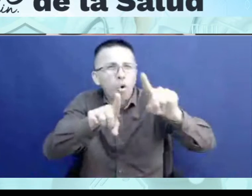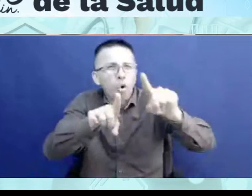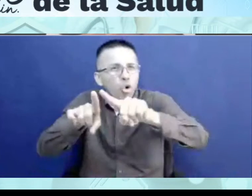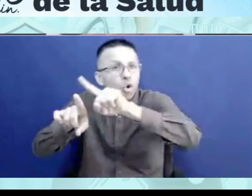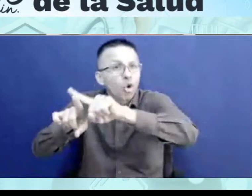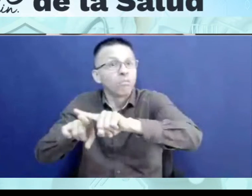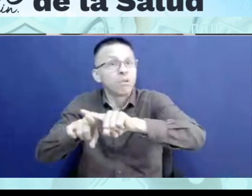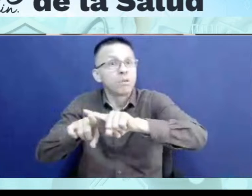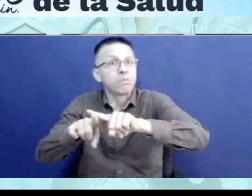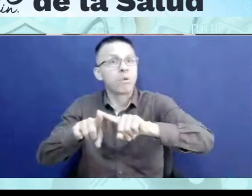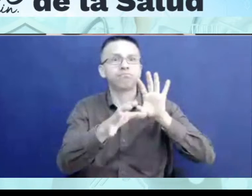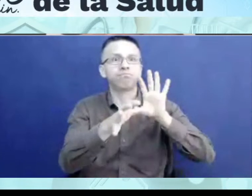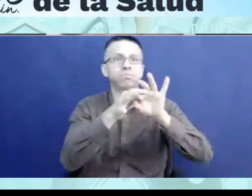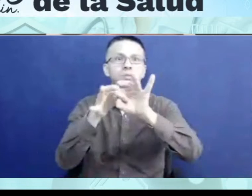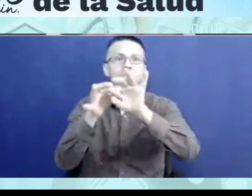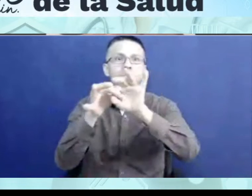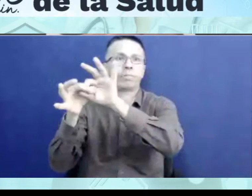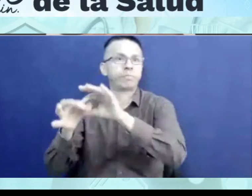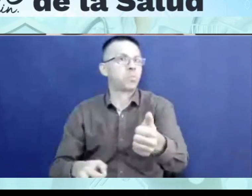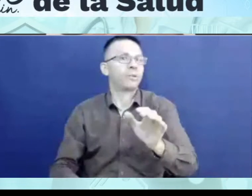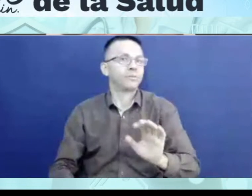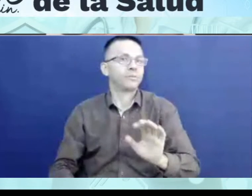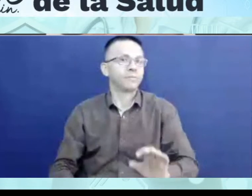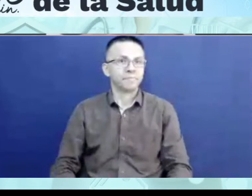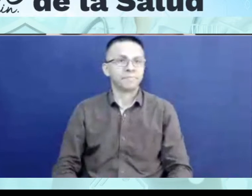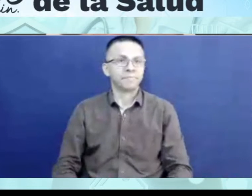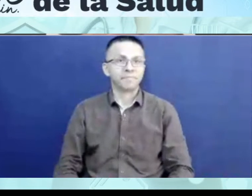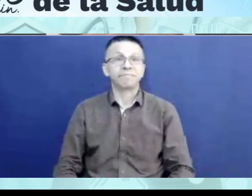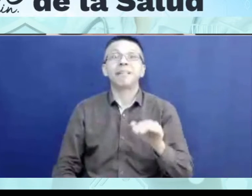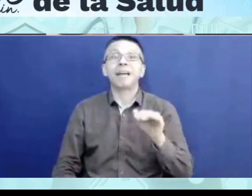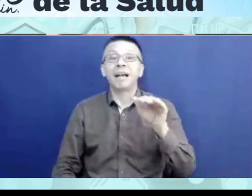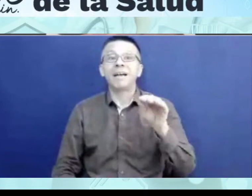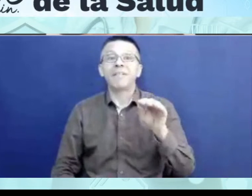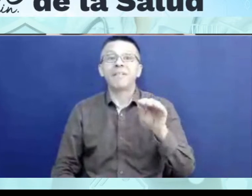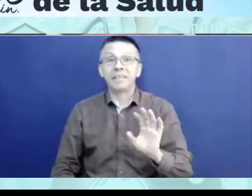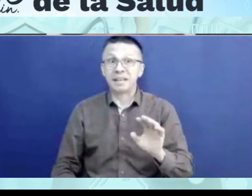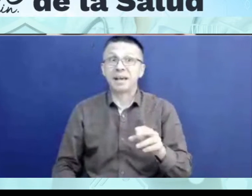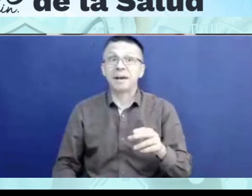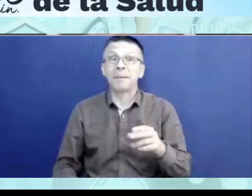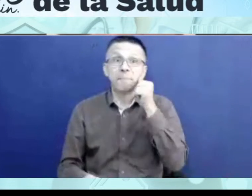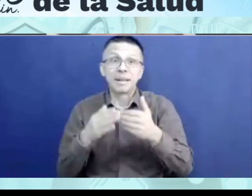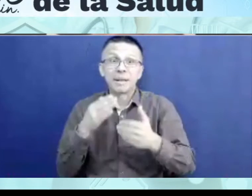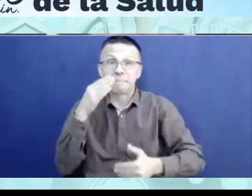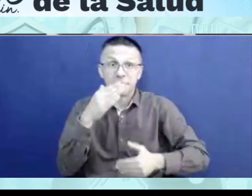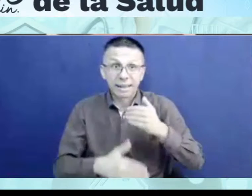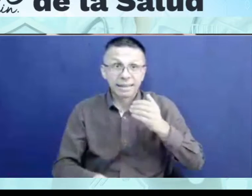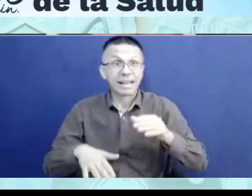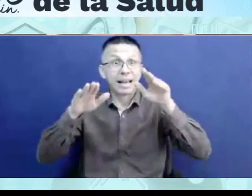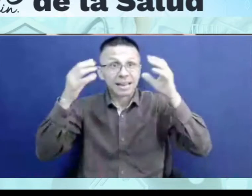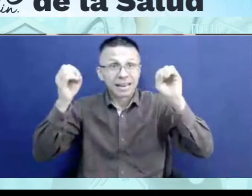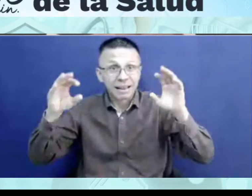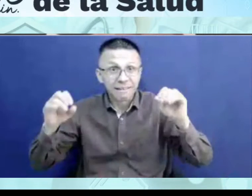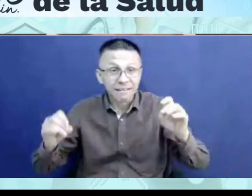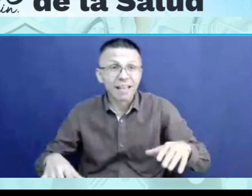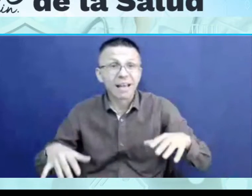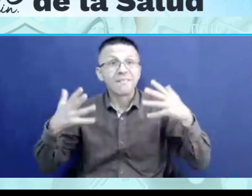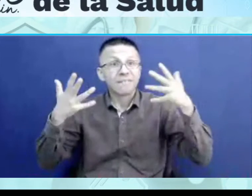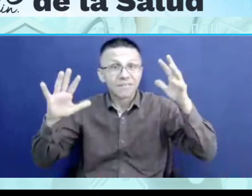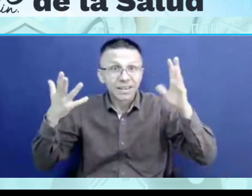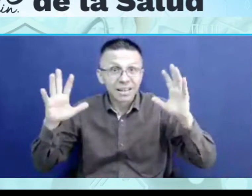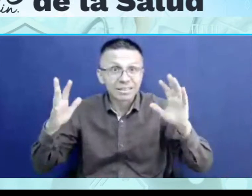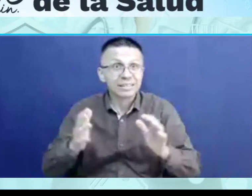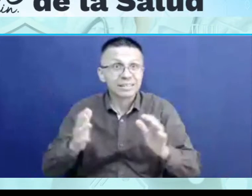cuento una cosa. Sabemos la época porque ya entramos en Tutaina Tuturumaina mañana, ¿no? Entonces ya Tutaina se nos...